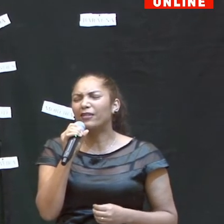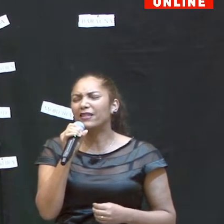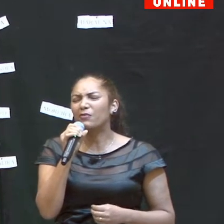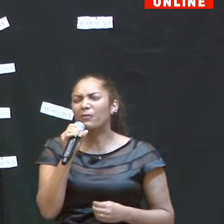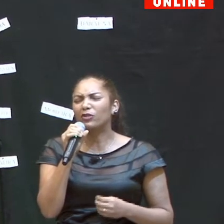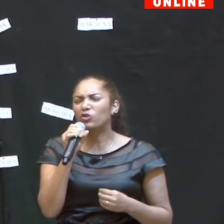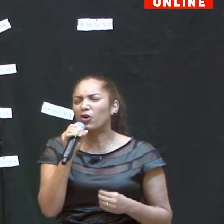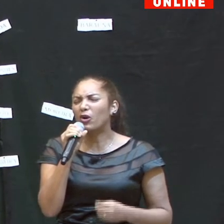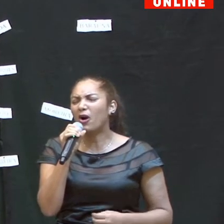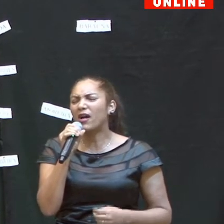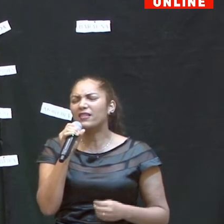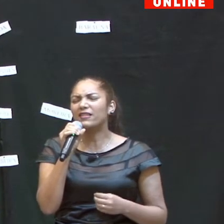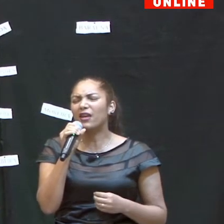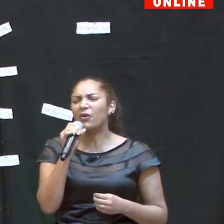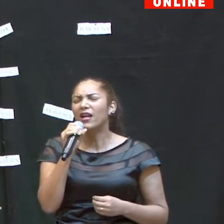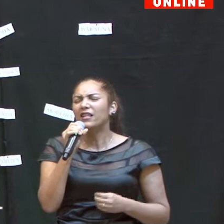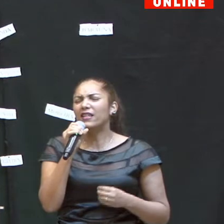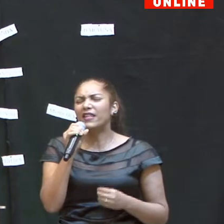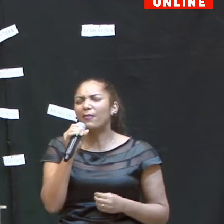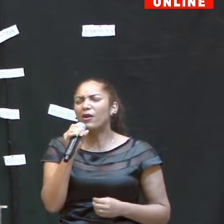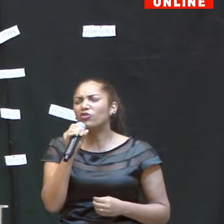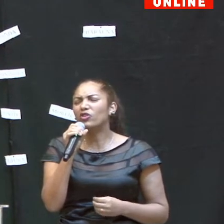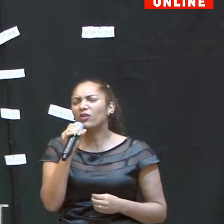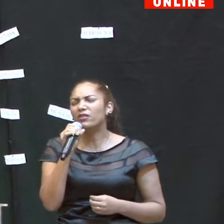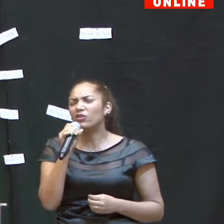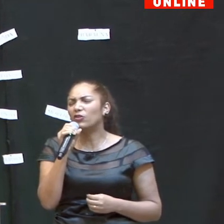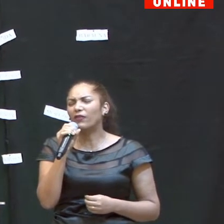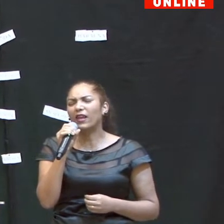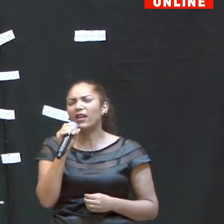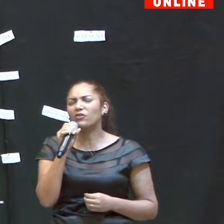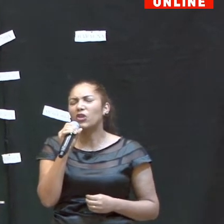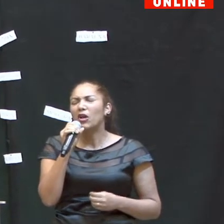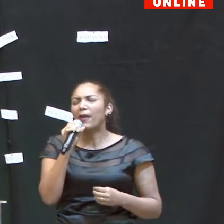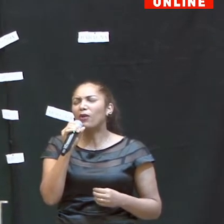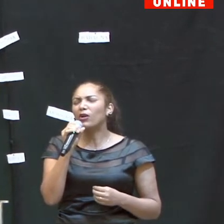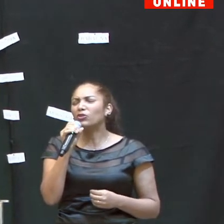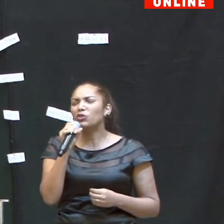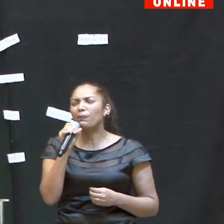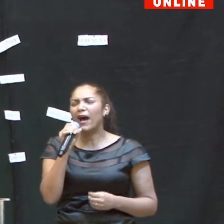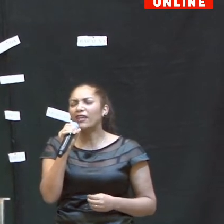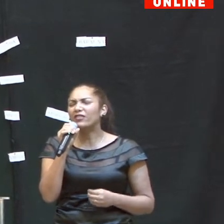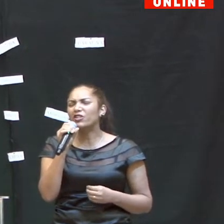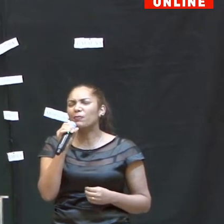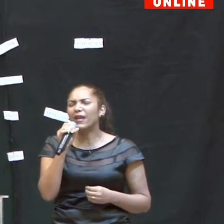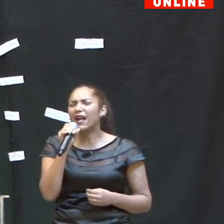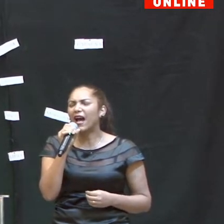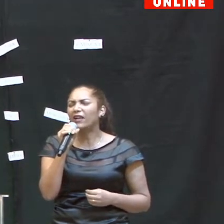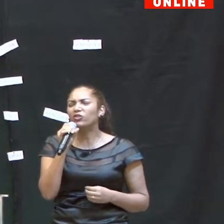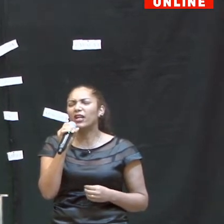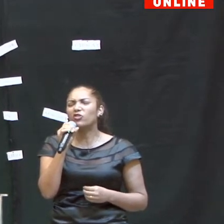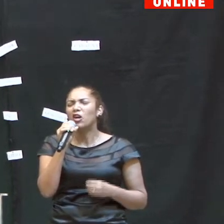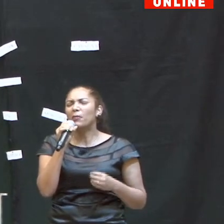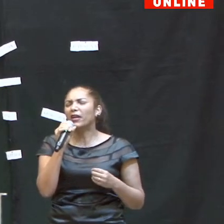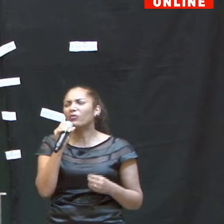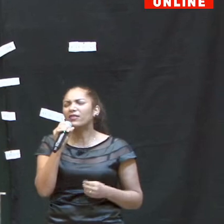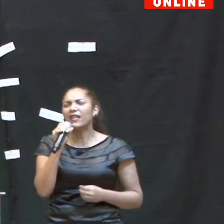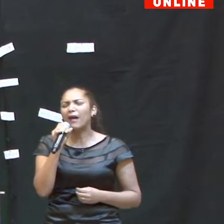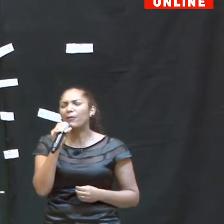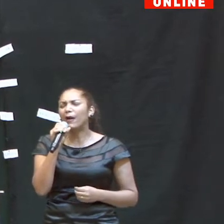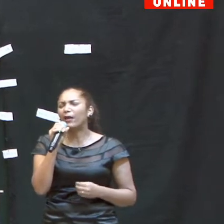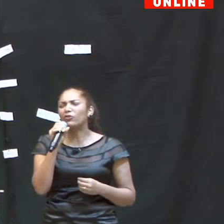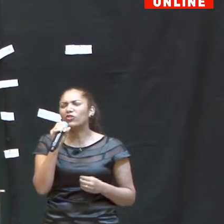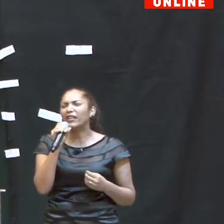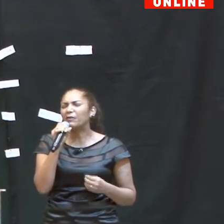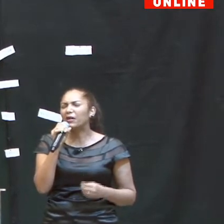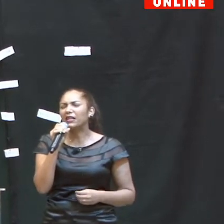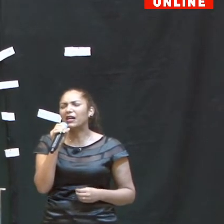mães, Pai amado, nesse momento chorosas, Senhor, sem saber onde estão os seus filhos. Pai, Pai, quantos pais desesperados, Deus, porque não sabe,